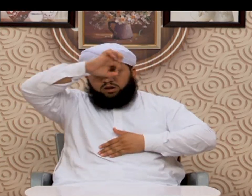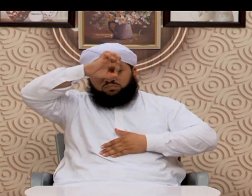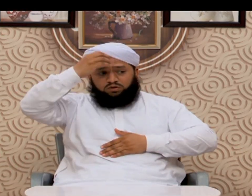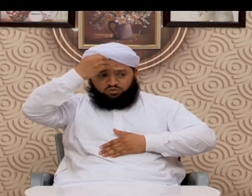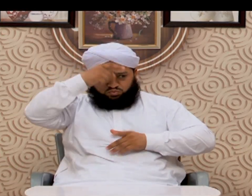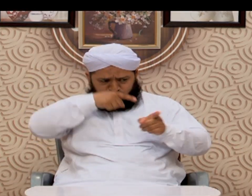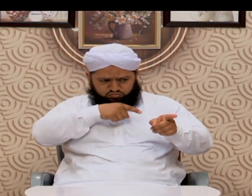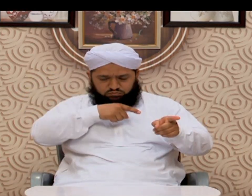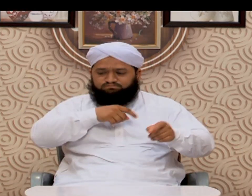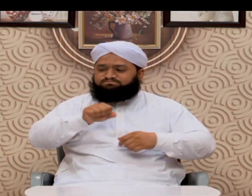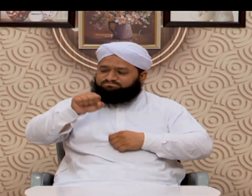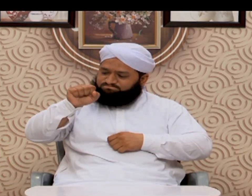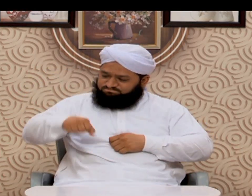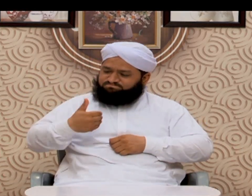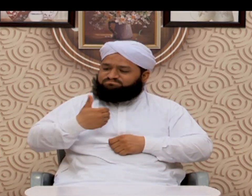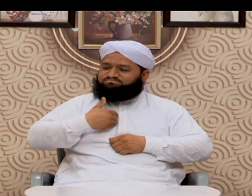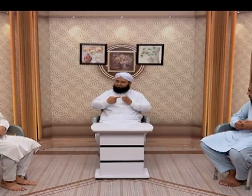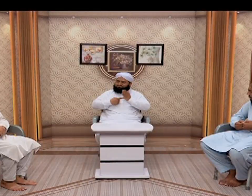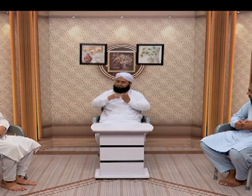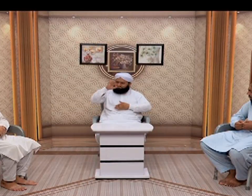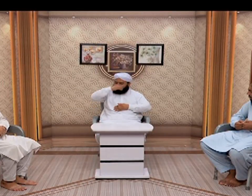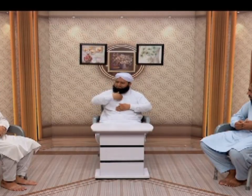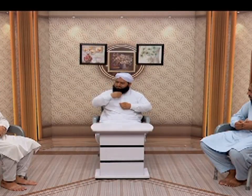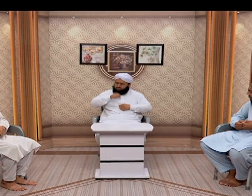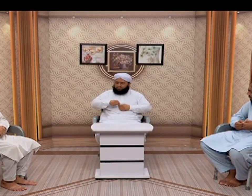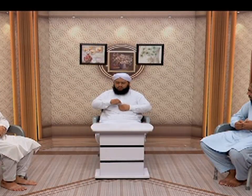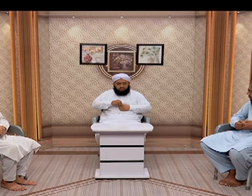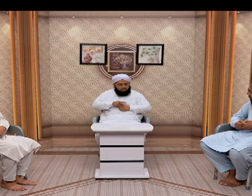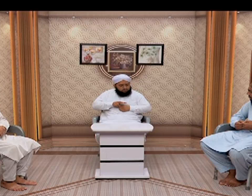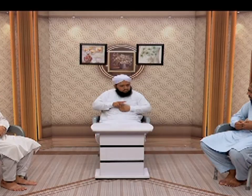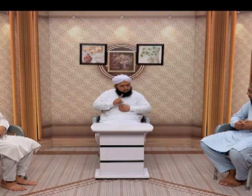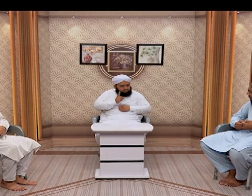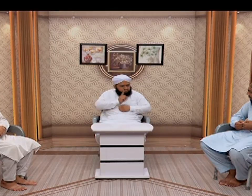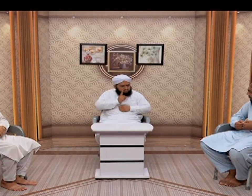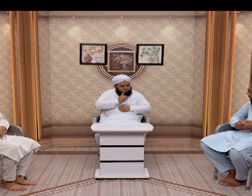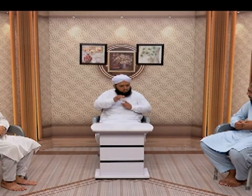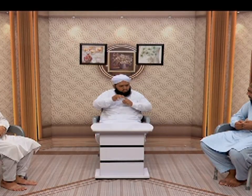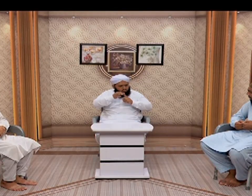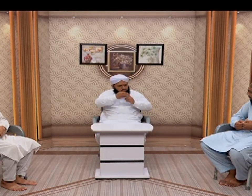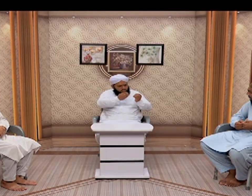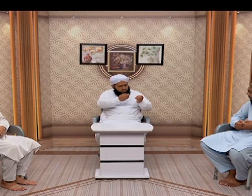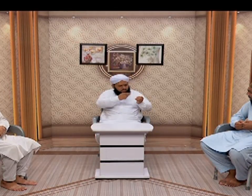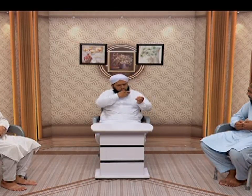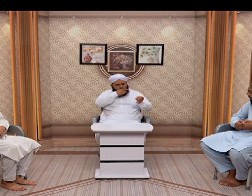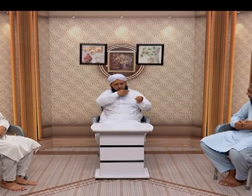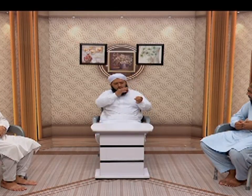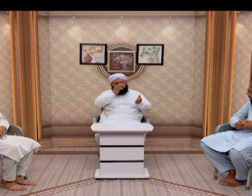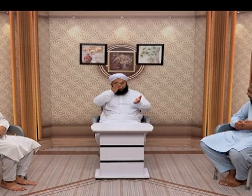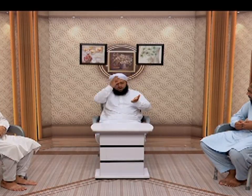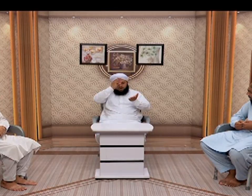بڑا عالم ہے۔ انہوں نے کہا، جی ہاں۔ یہ سن کر حضرت عمر رضی اللہ عنہ نے دریافت فرمایا کہ پھر تم نے حضور